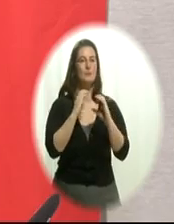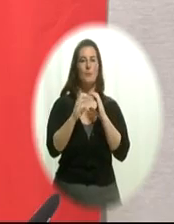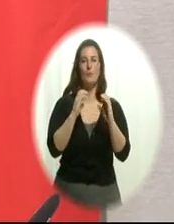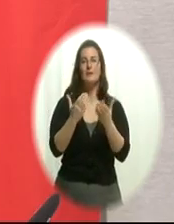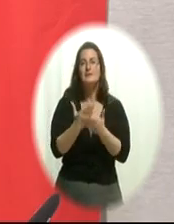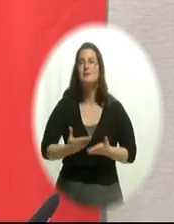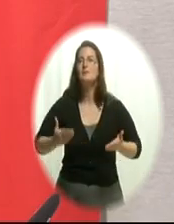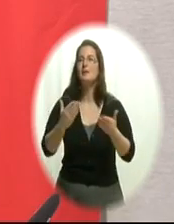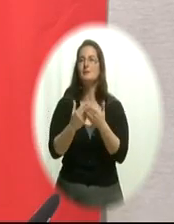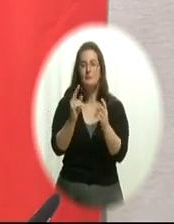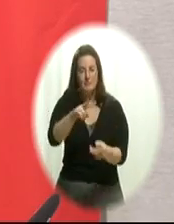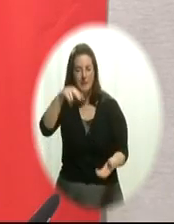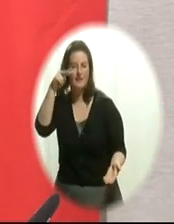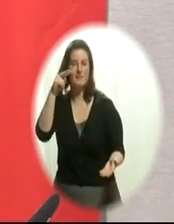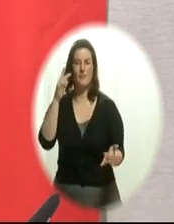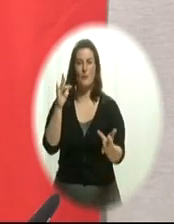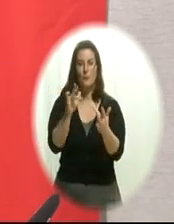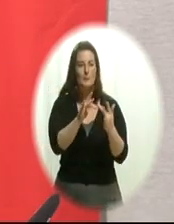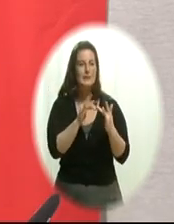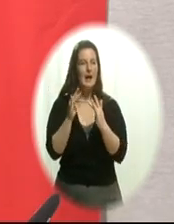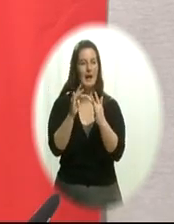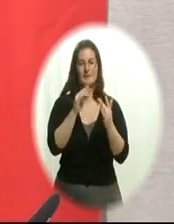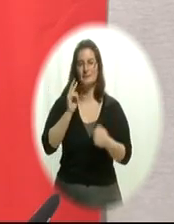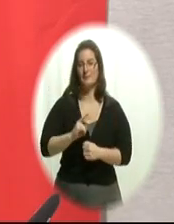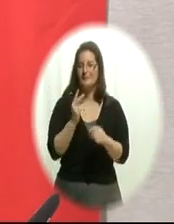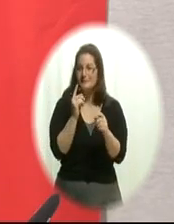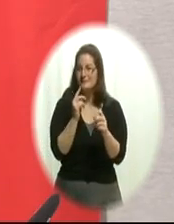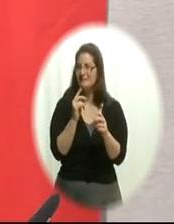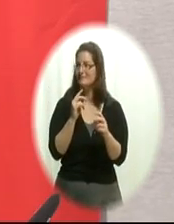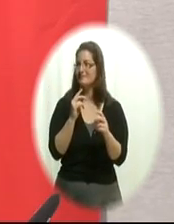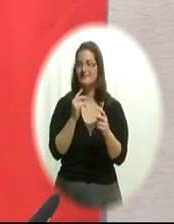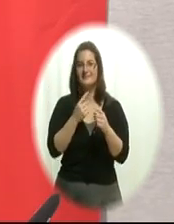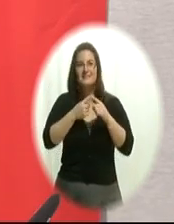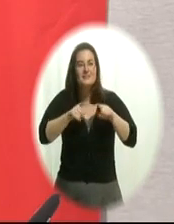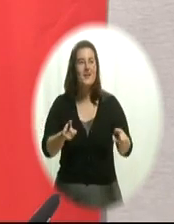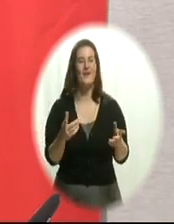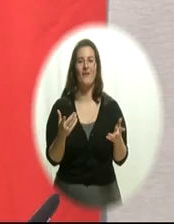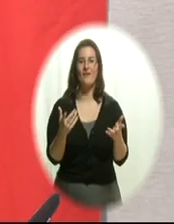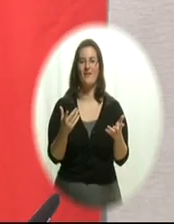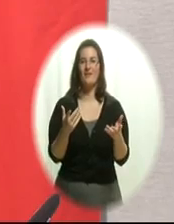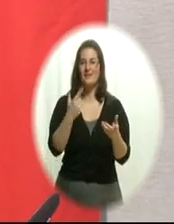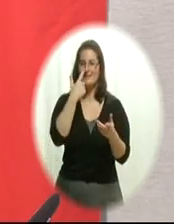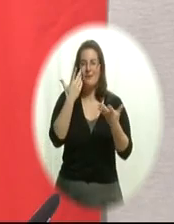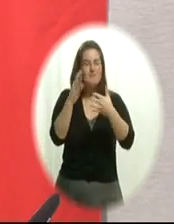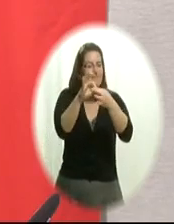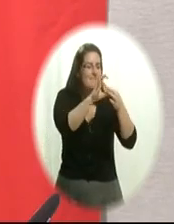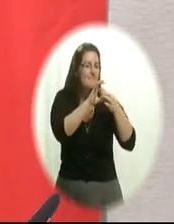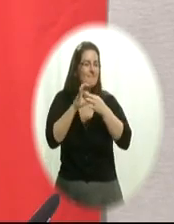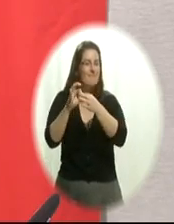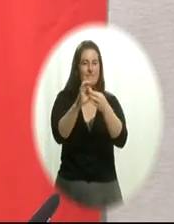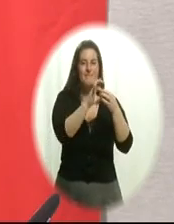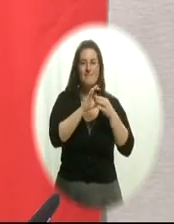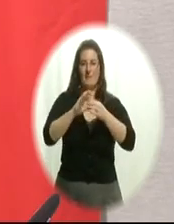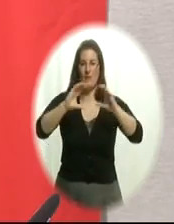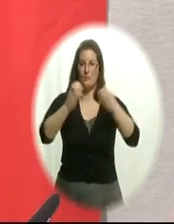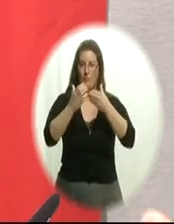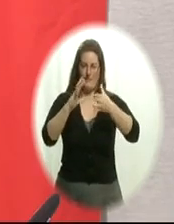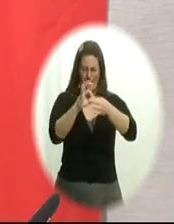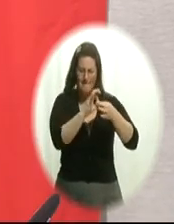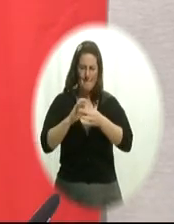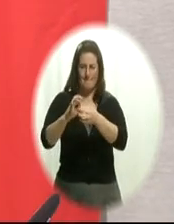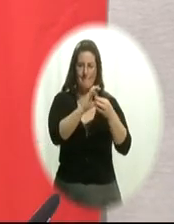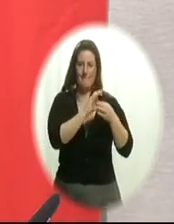des choses, le contact est totalement différent. Et du coup... Il y a une osmose au niveau d'un groupe, c'est vraiment très très agréable de